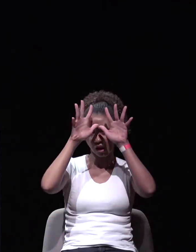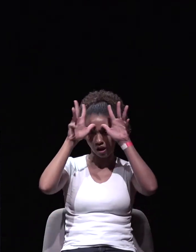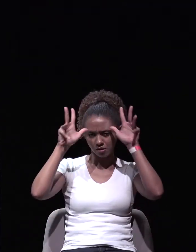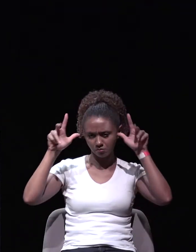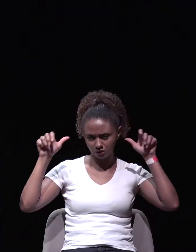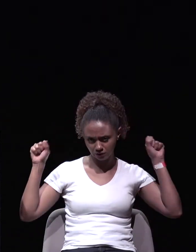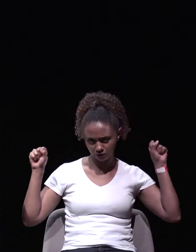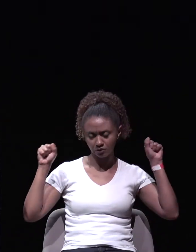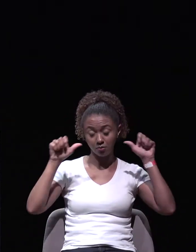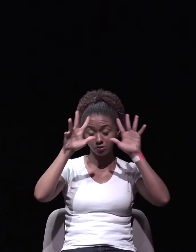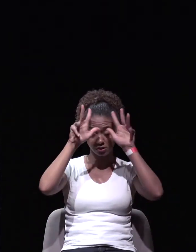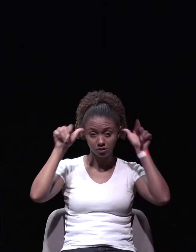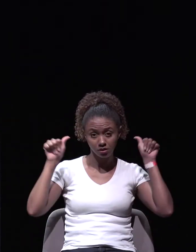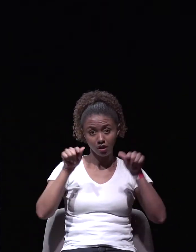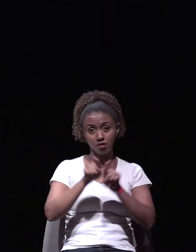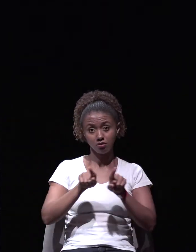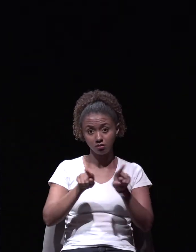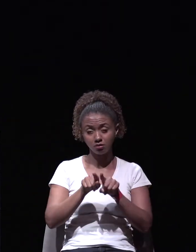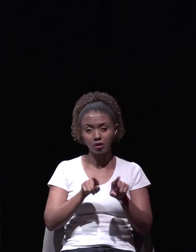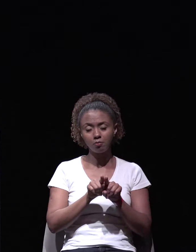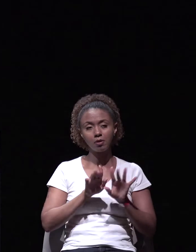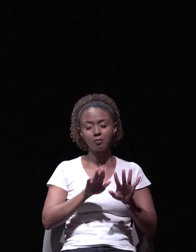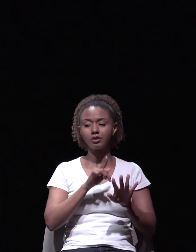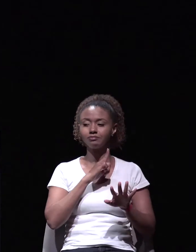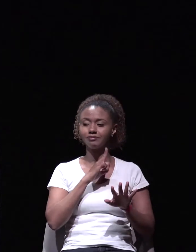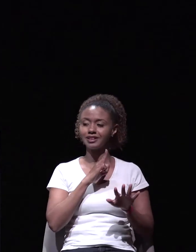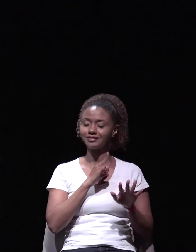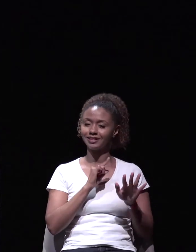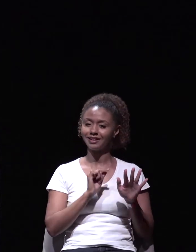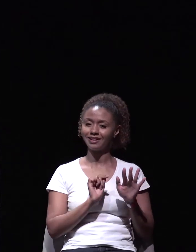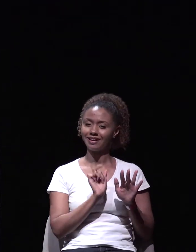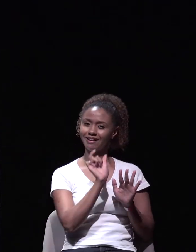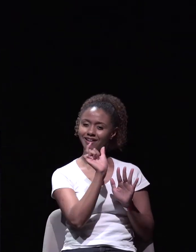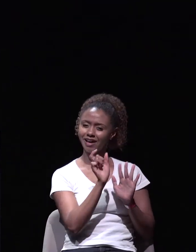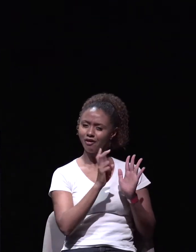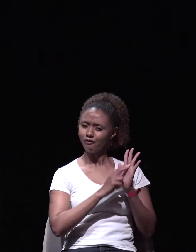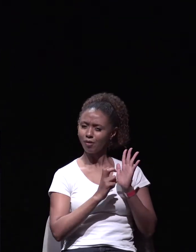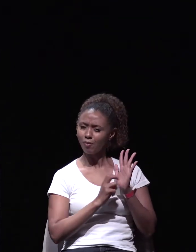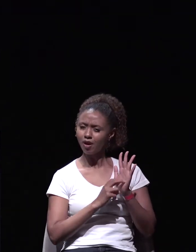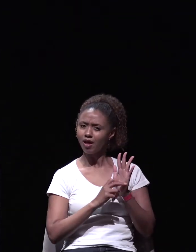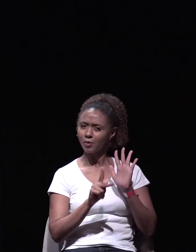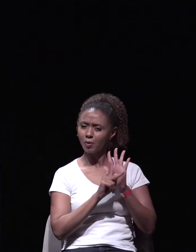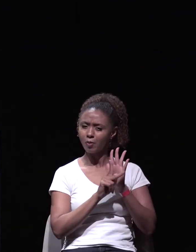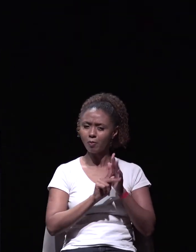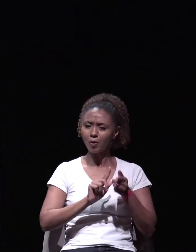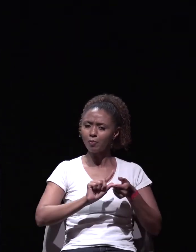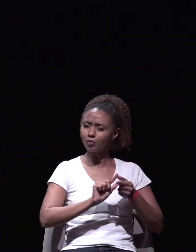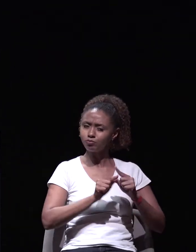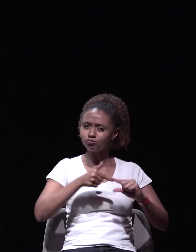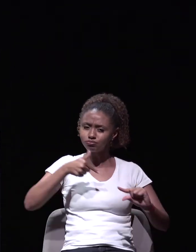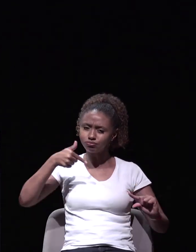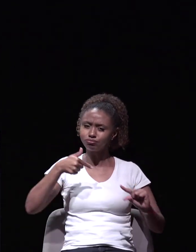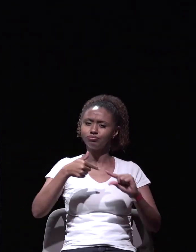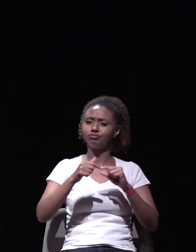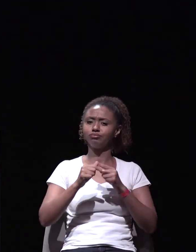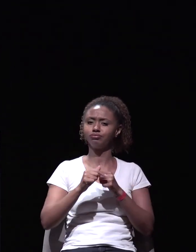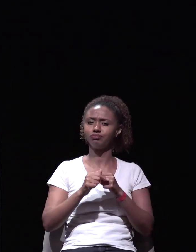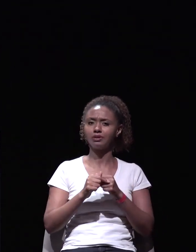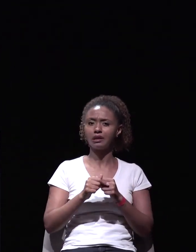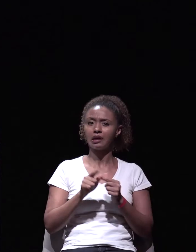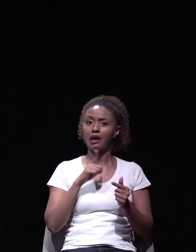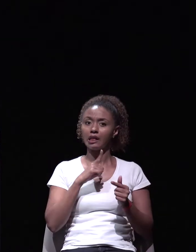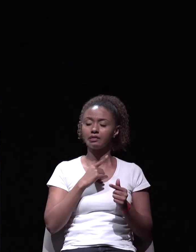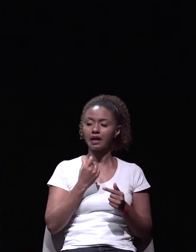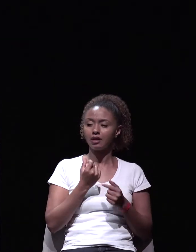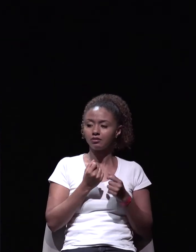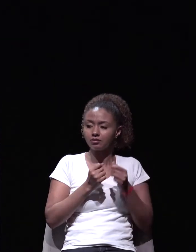pouco um parentesco cubista, né? Esse vocabulário sintético, uma palheta também mais restrita, que ele